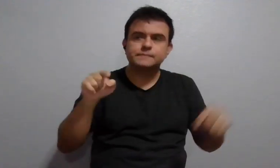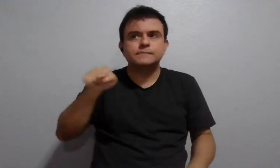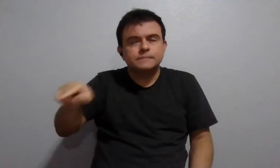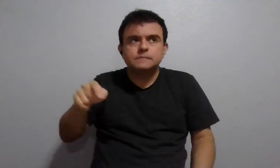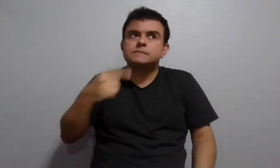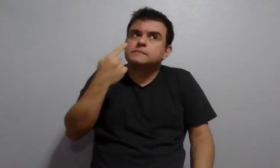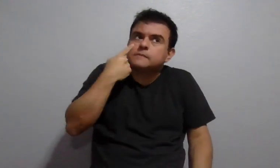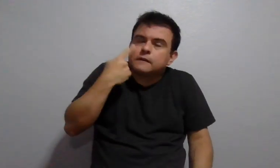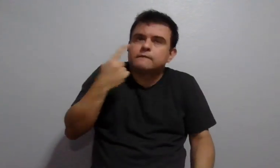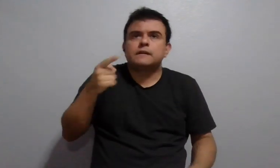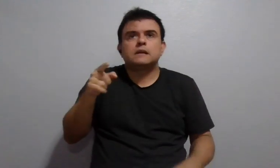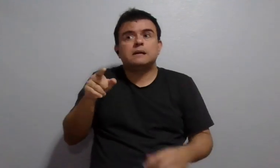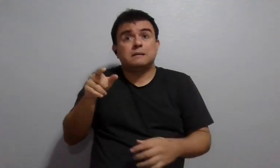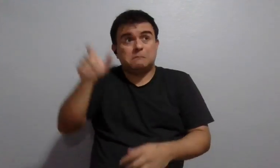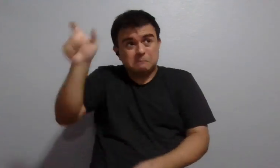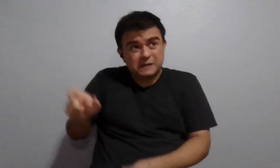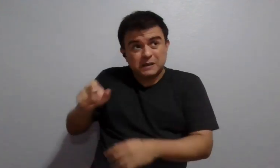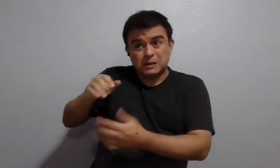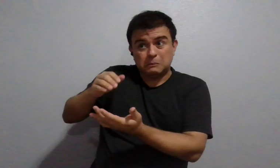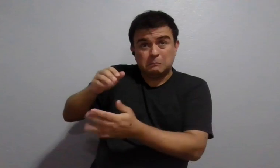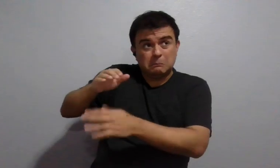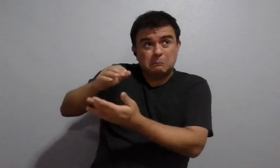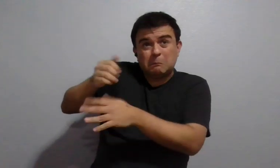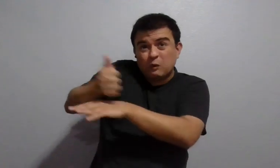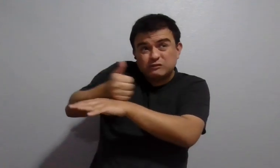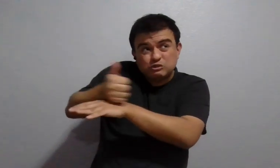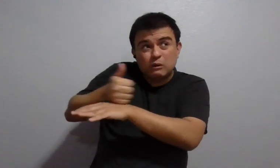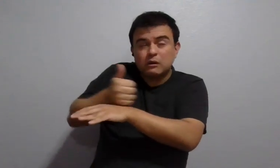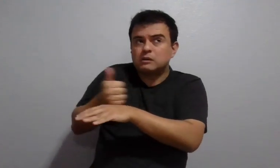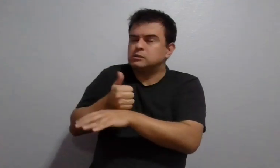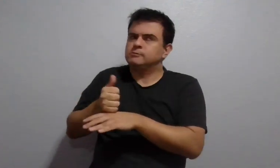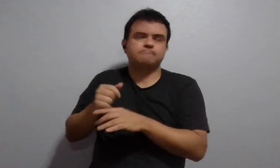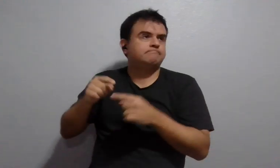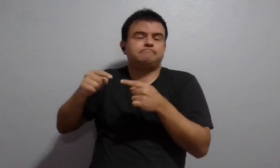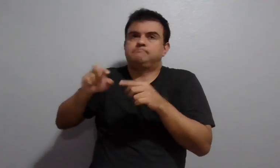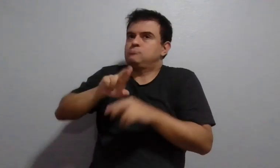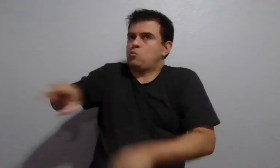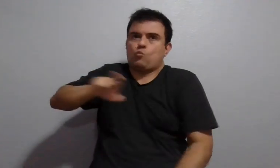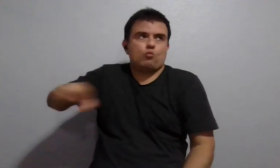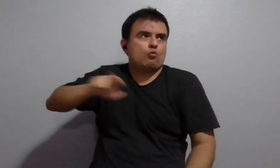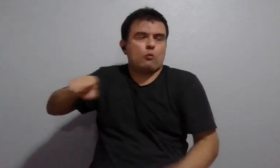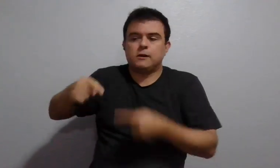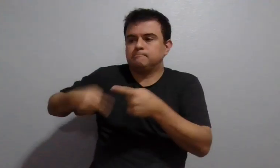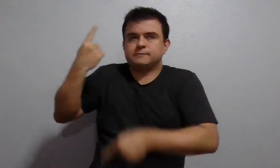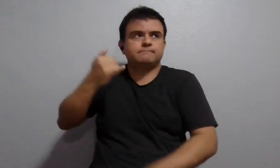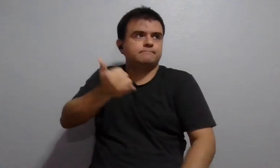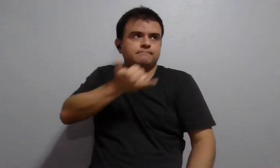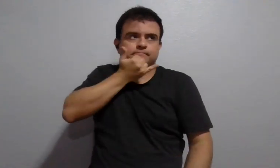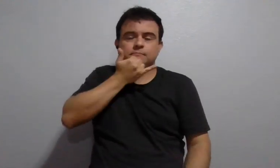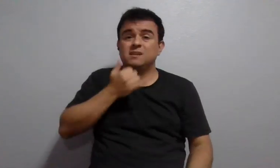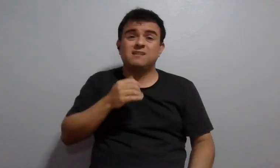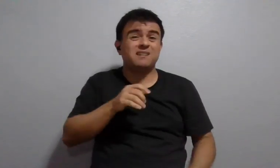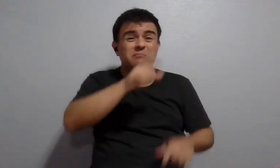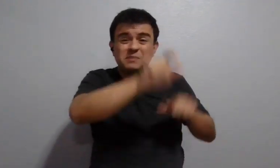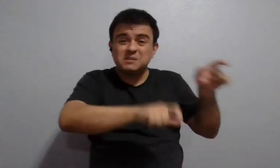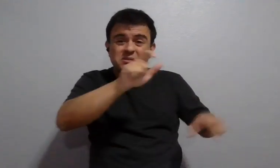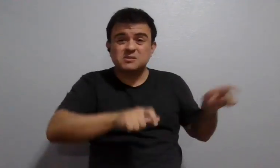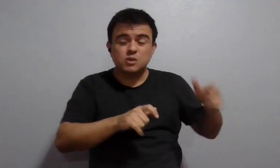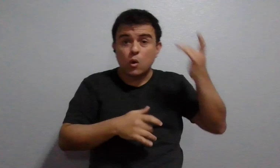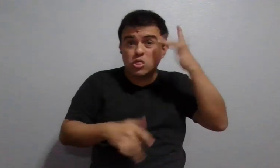a condição daquele dito profissional, né? Porque essas pessoas, de certa forma, se aproveitam um pouco disso. Então, a gente tem muitas